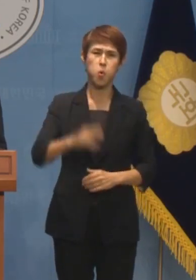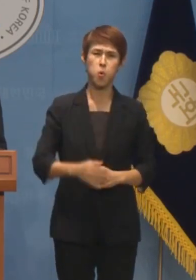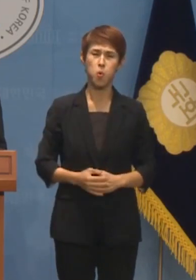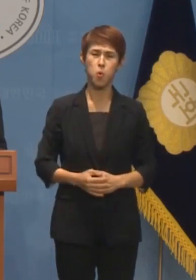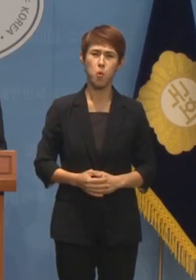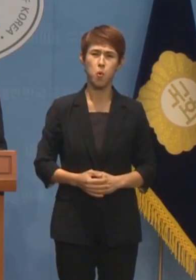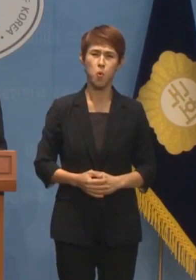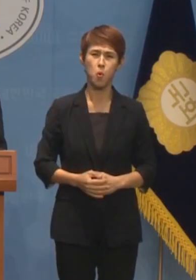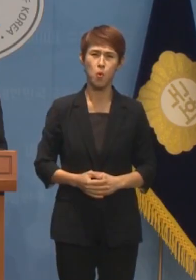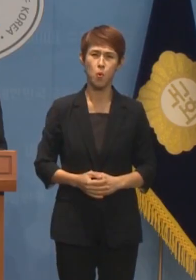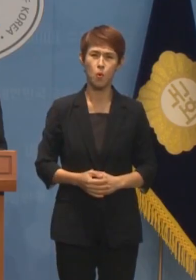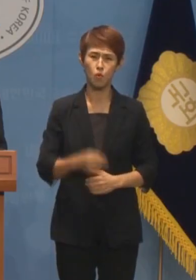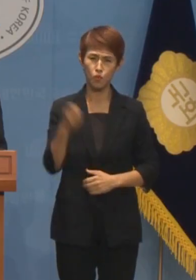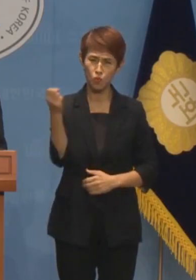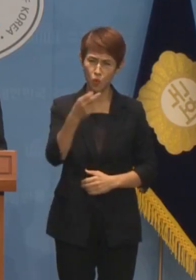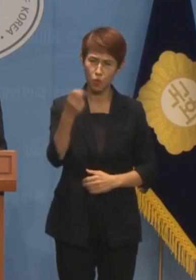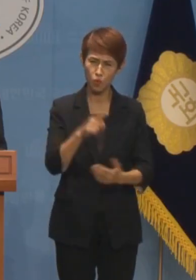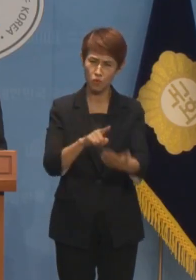들불처럼 번져나가고 있습니다.